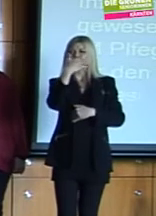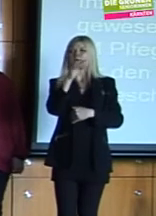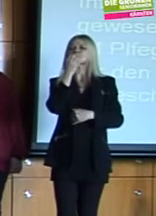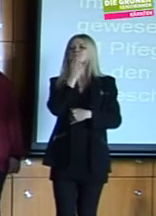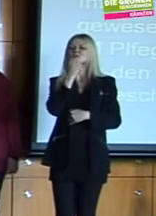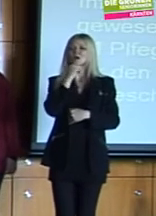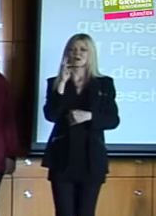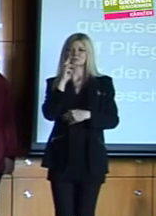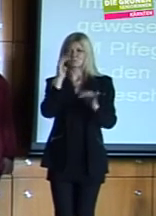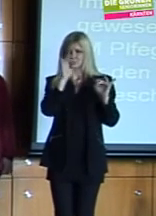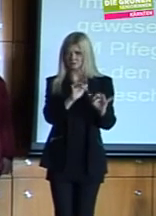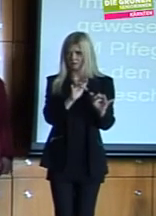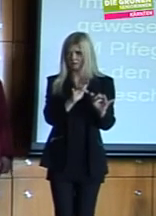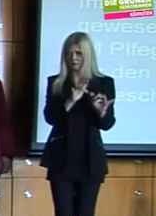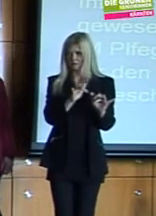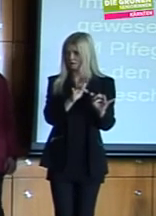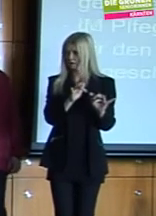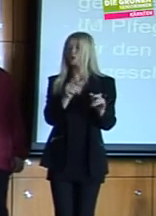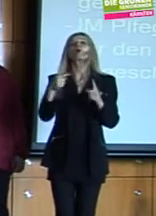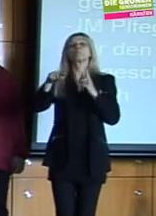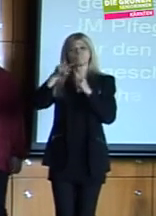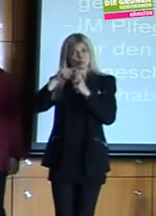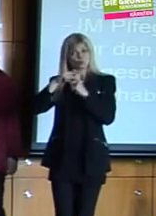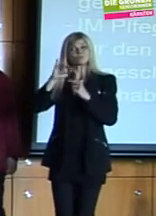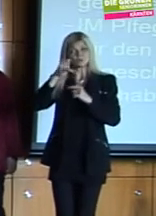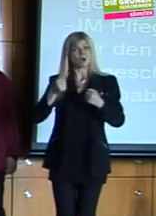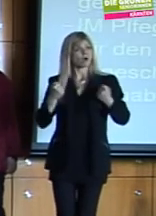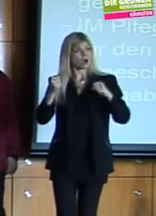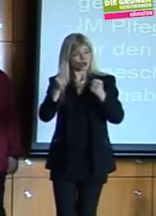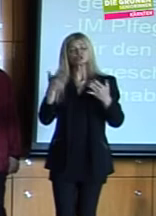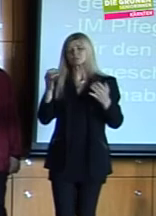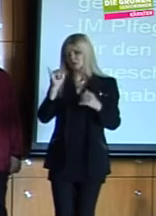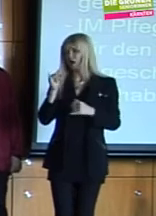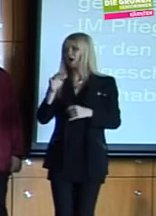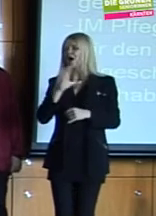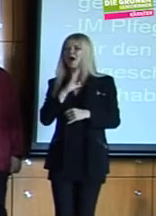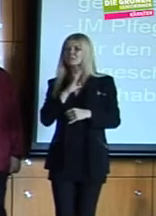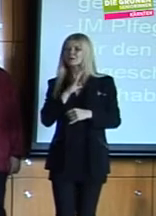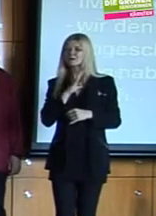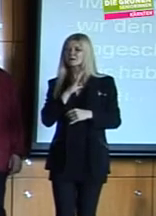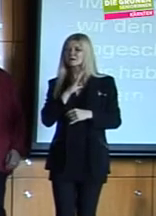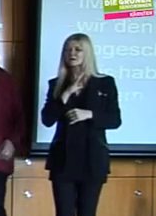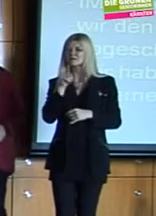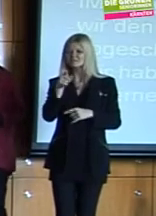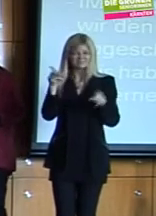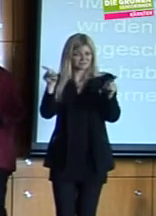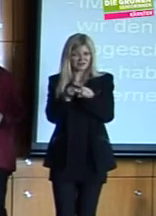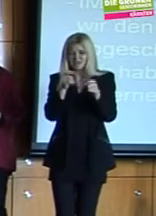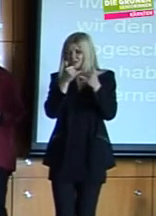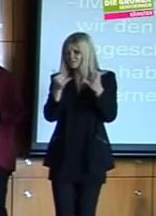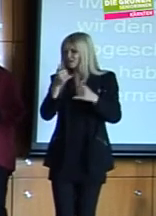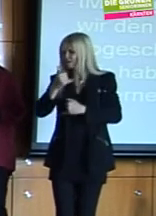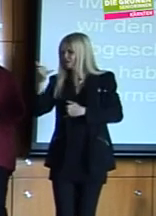Unternehmungen, und das ist positiv, dass sich Leute engagieren. aber die haben so wie in jedem privaten Betrieb